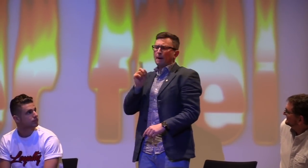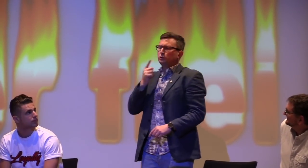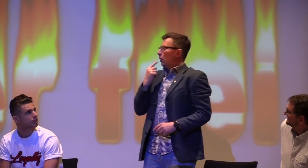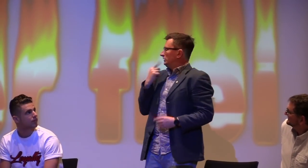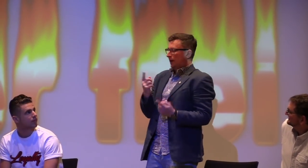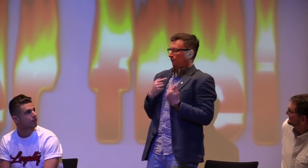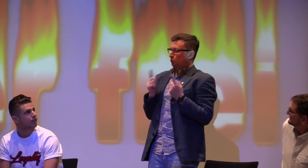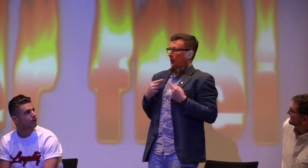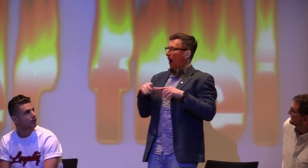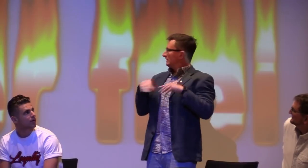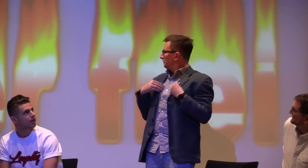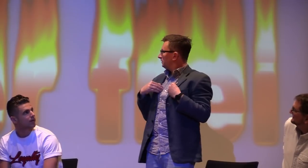Also die leben dann einfach.